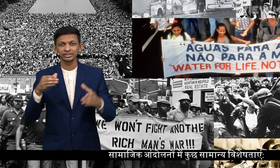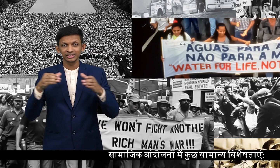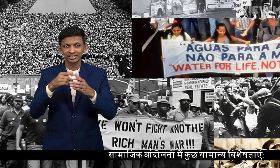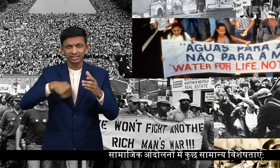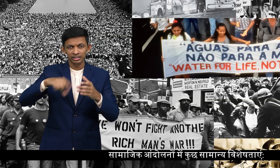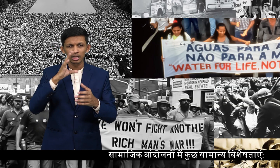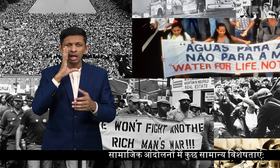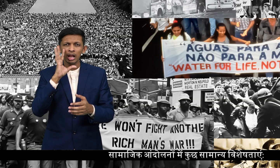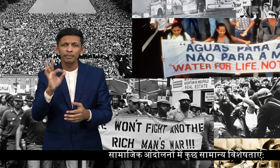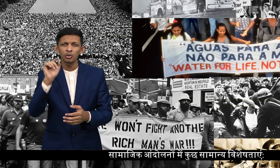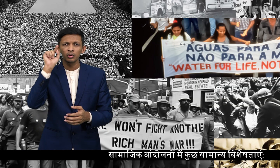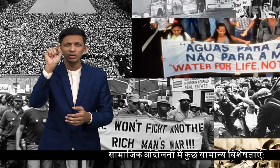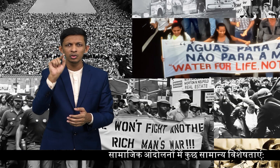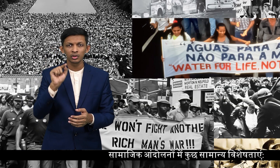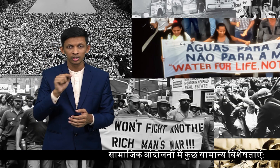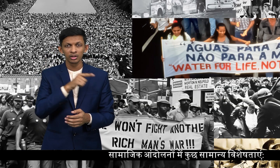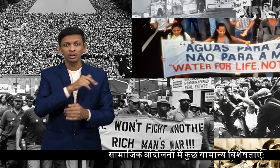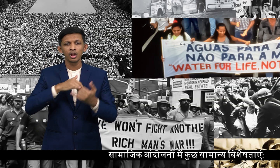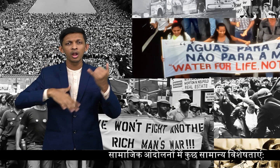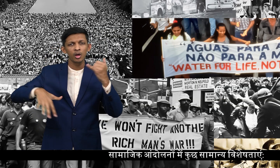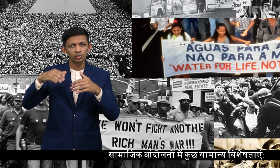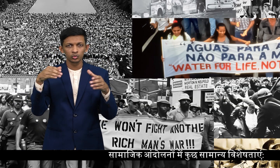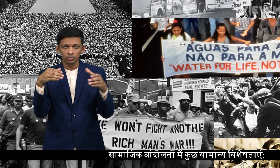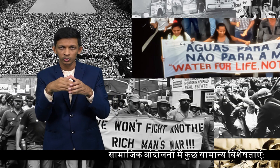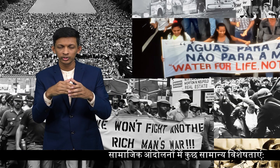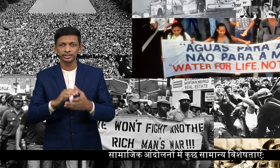सामाजिक आंदोलनों में कुछ सामान्य विशेषताएं।